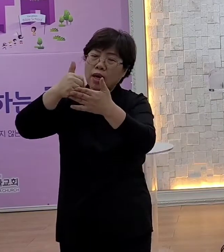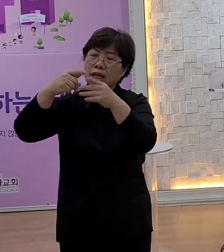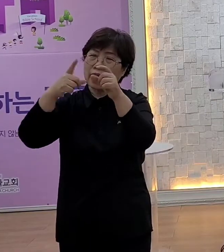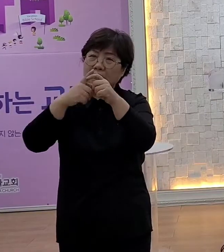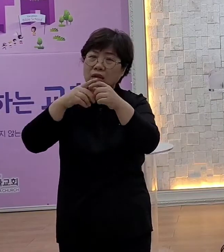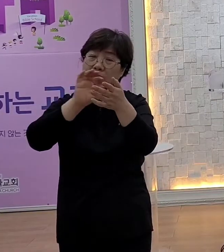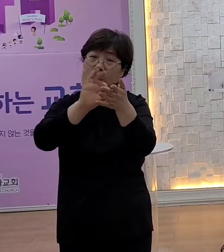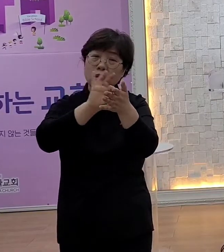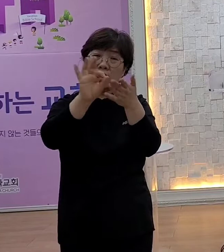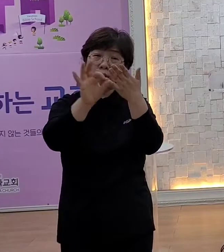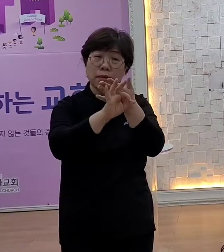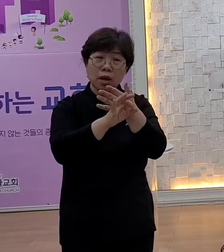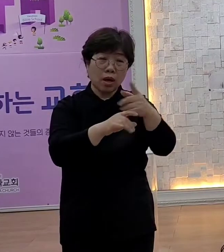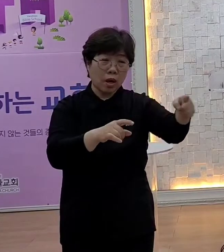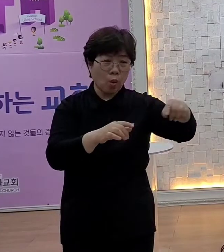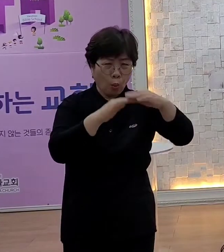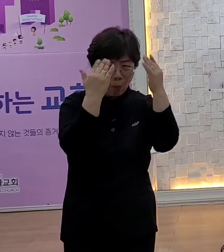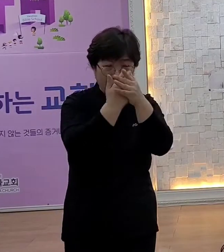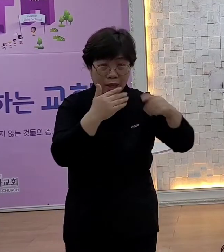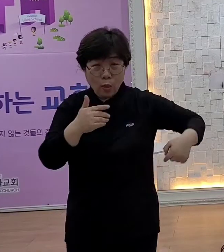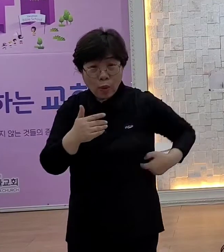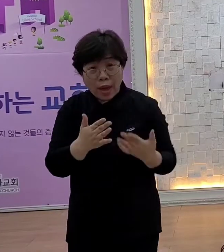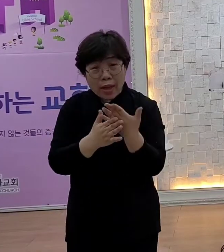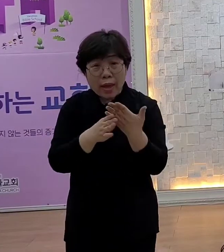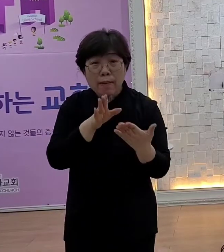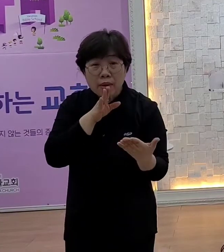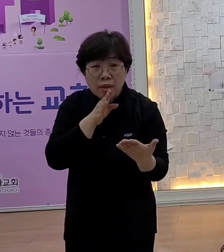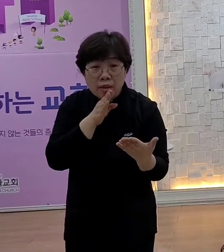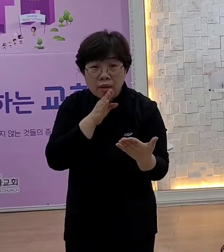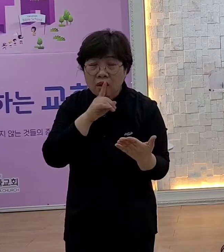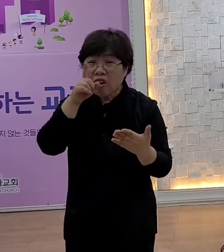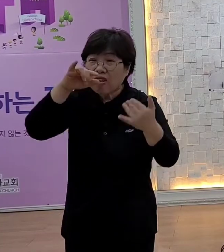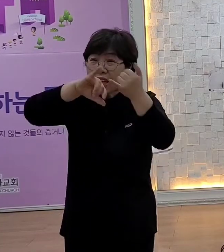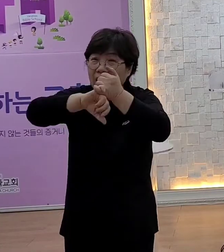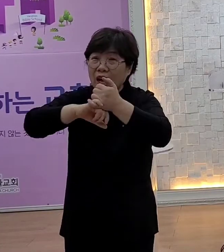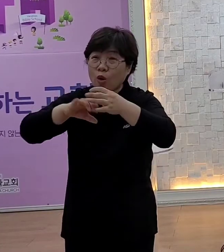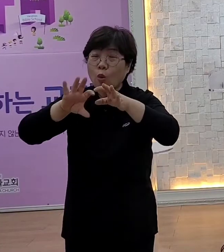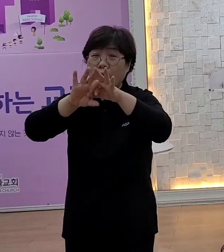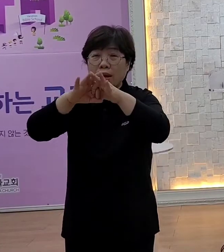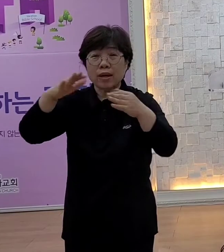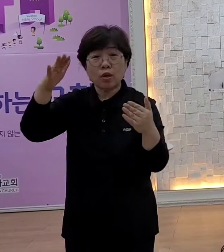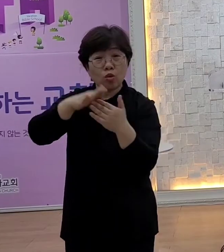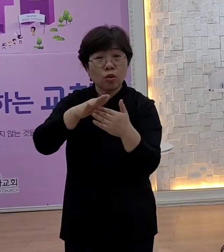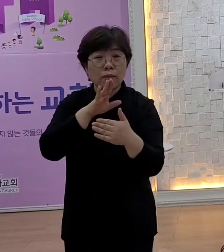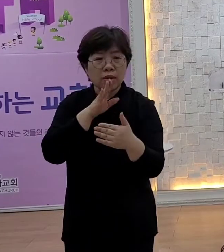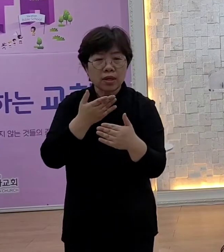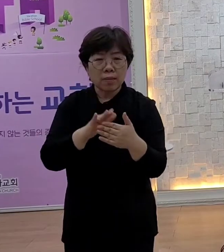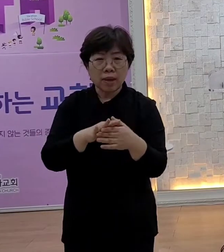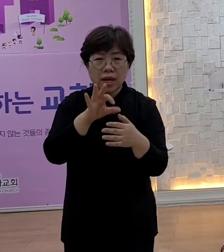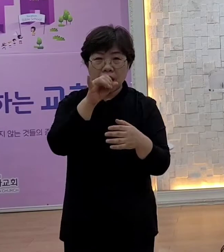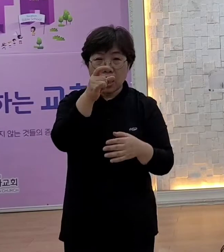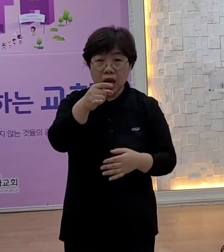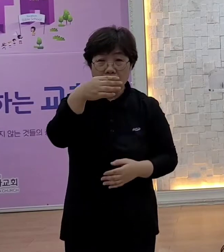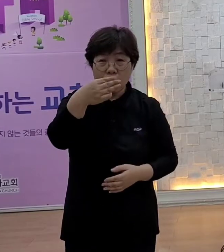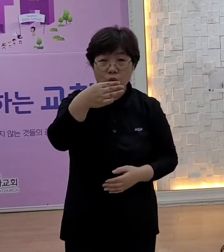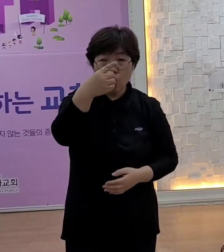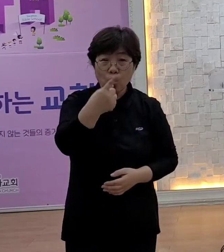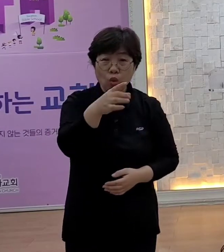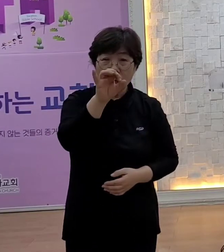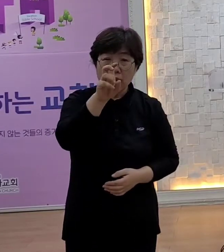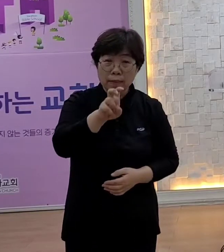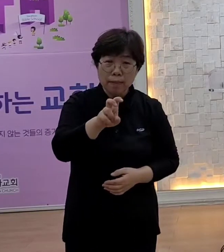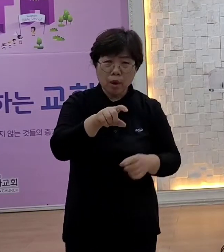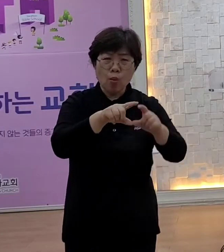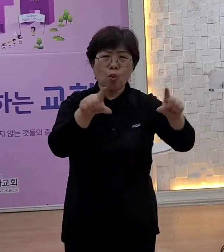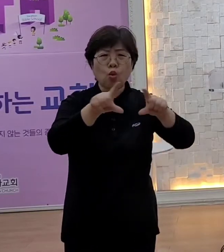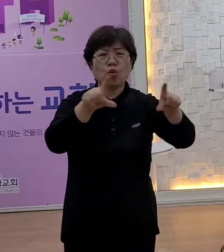회개하고 하나님과의 언약 관계로 들어갔다라고 볼 수 있지만 오늘 여기는 엘로힘이라는 일반적인 하나님이라는